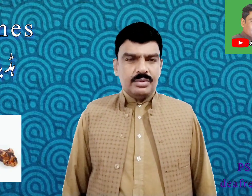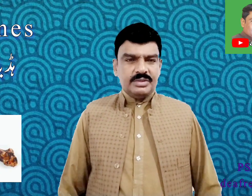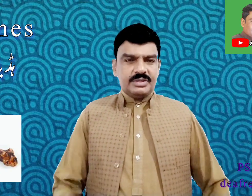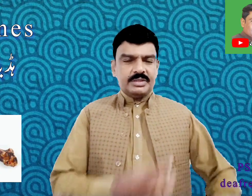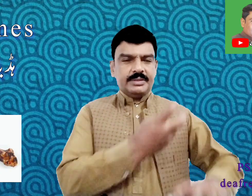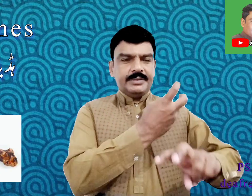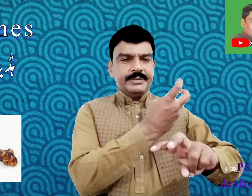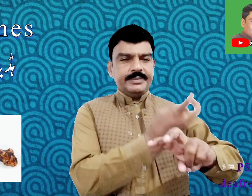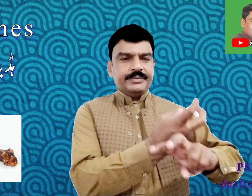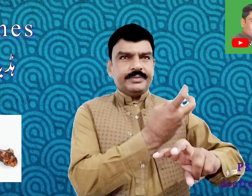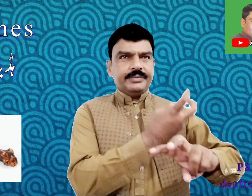बोन्स,